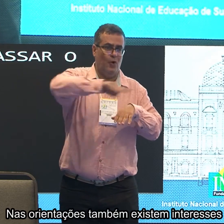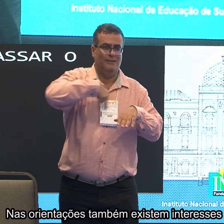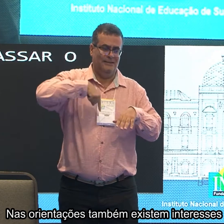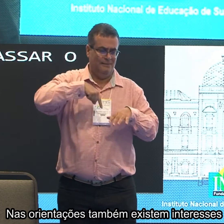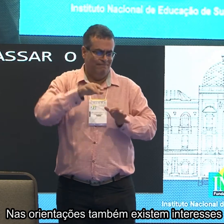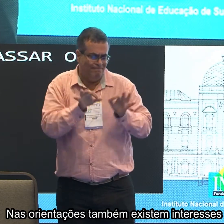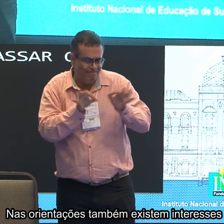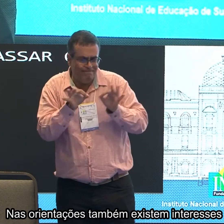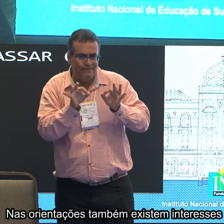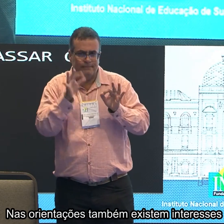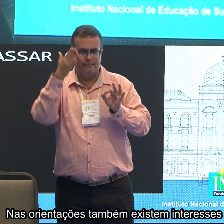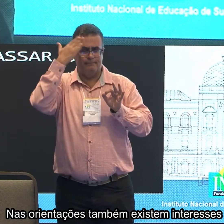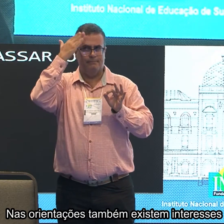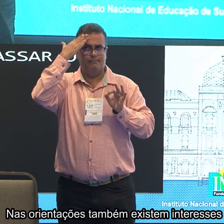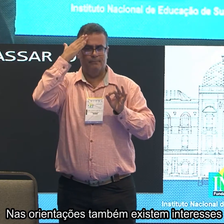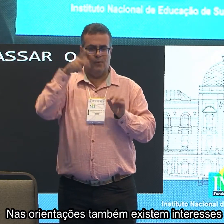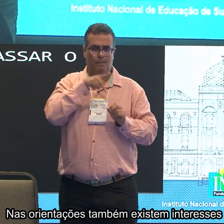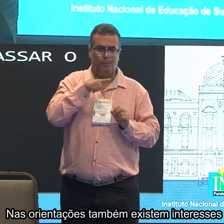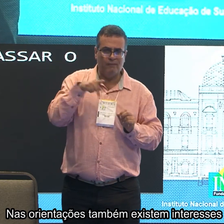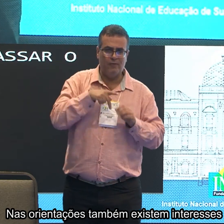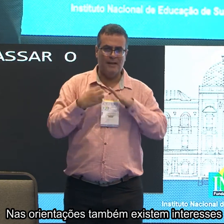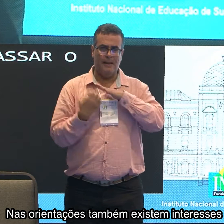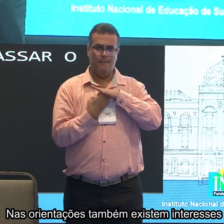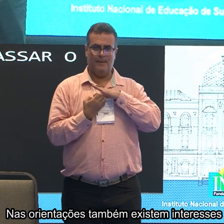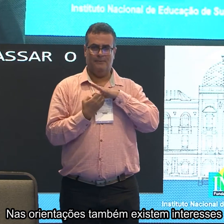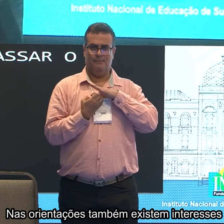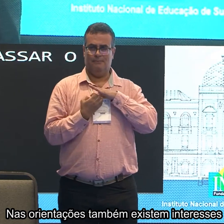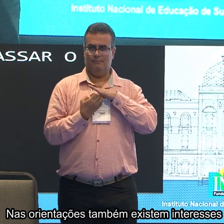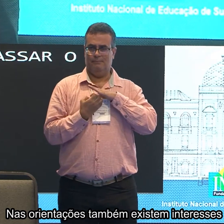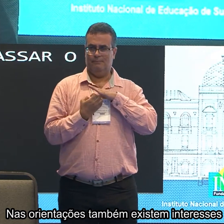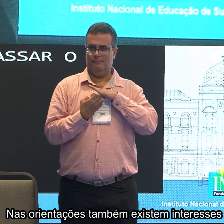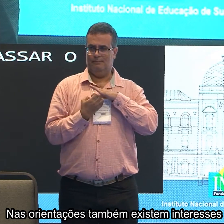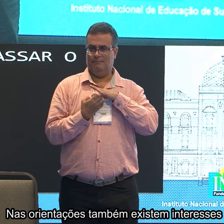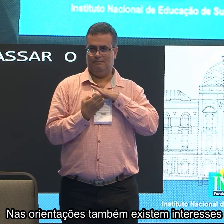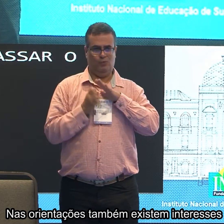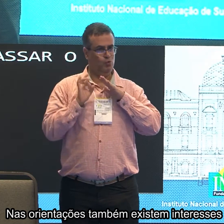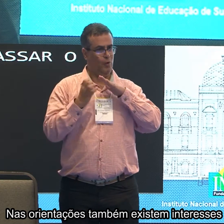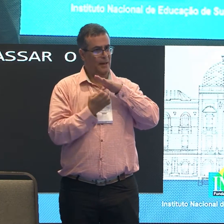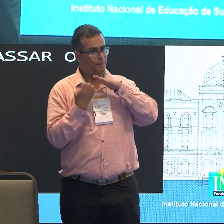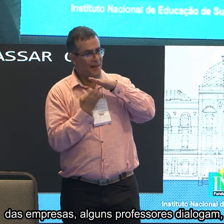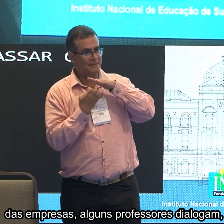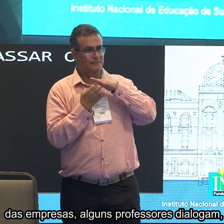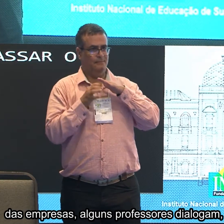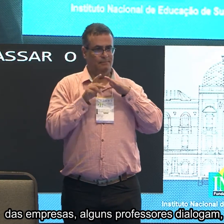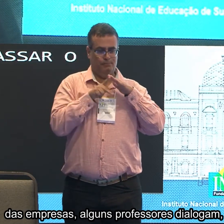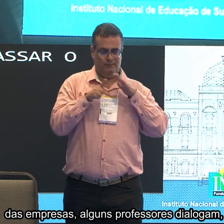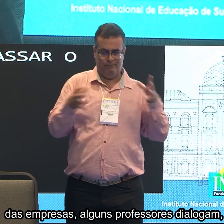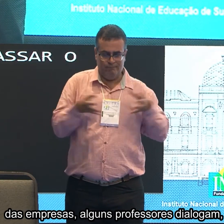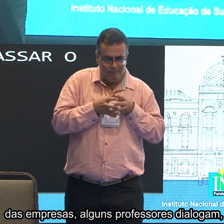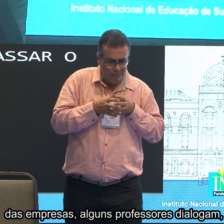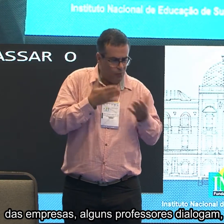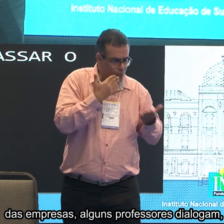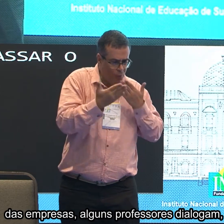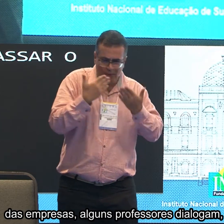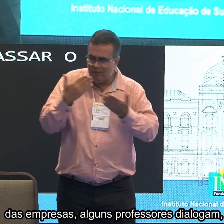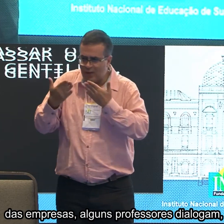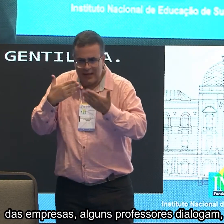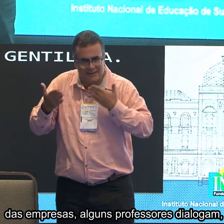A orientação também tem esse Nas interesse. orientações também existem interesses. Nas empresas, alguns